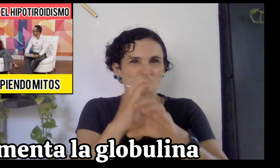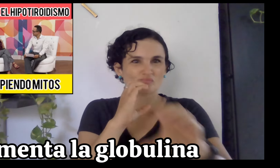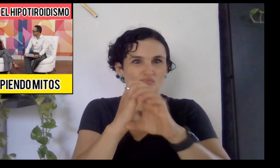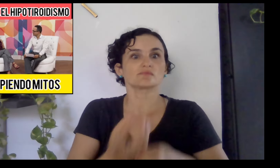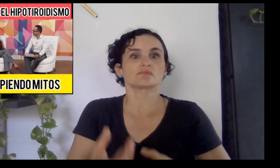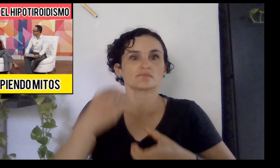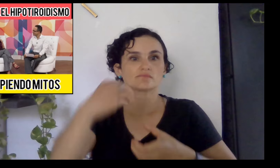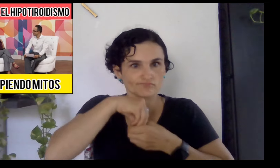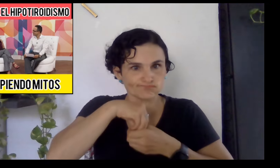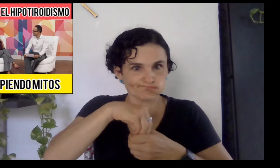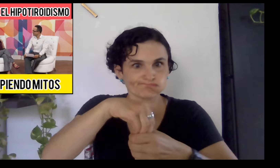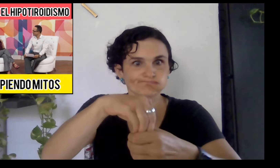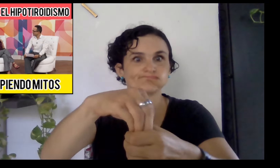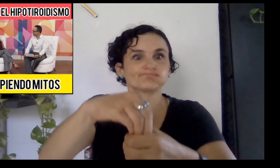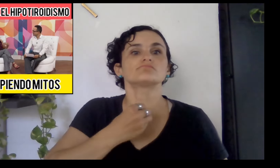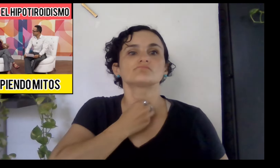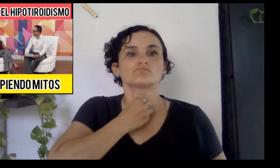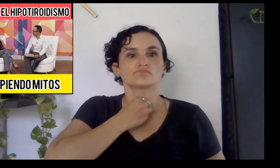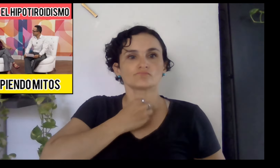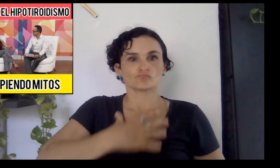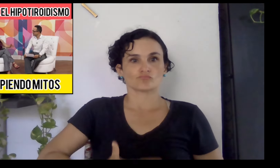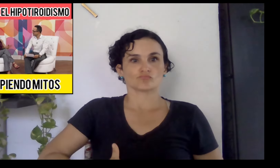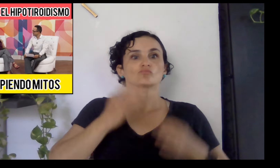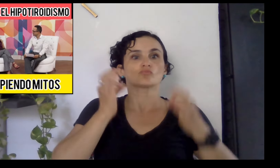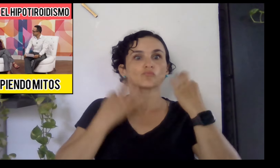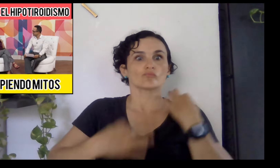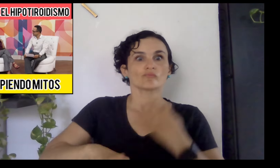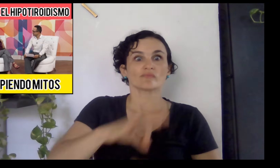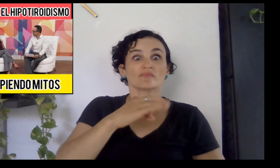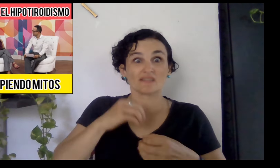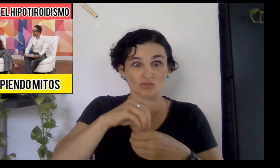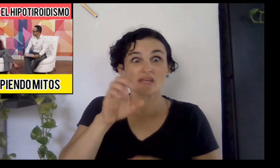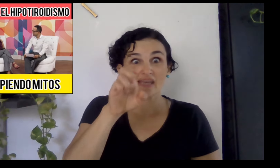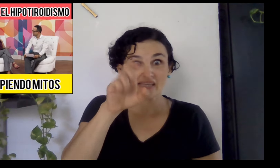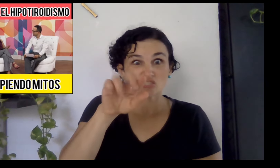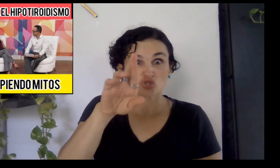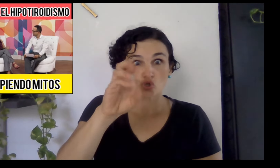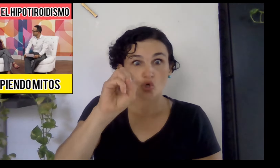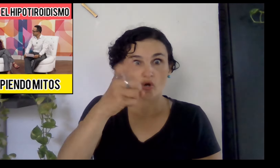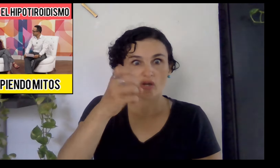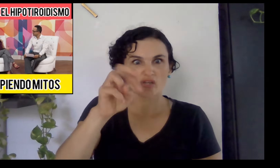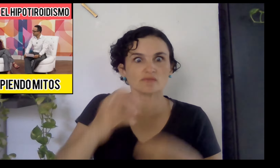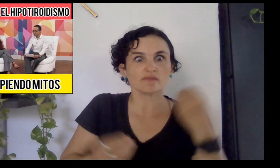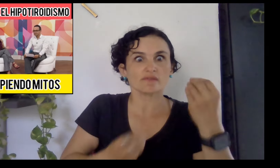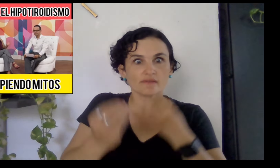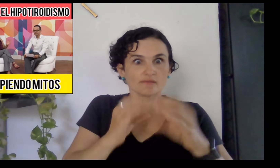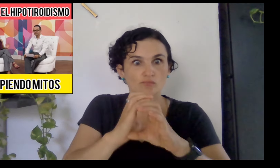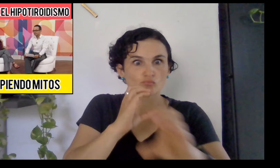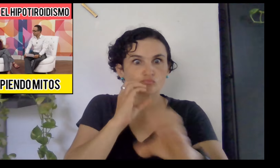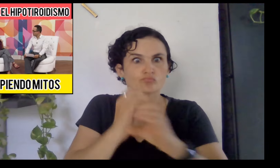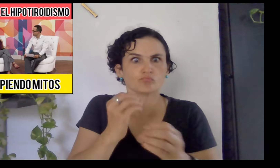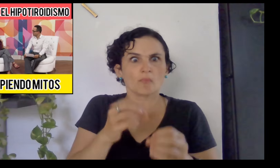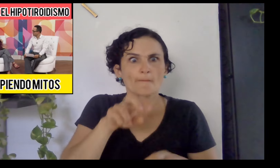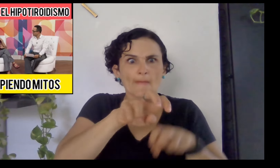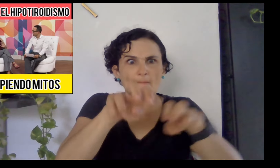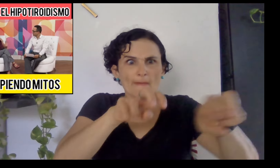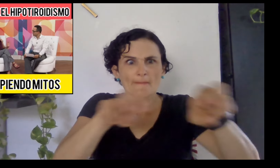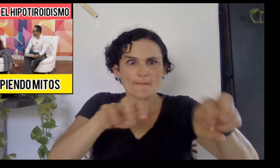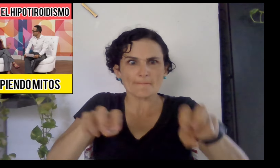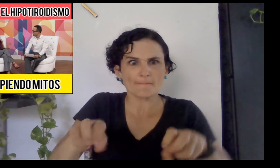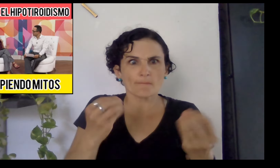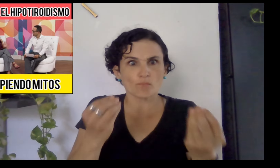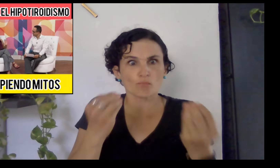otro. Entonces, ¿qué pasa? Los estrógenos hacen que hayan muchos buses y resulta que entre los buses está la hormona tiroidea sentada, quietica. Ella